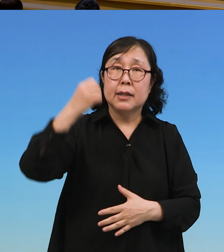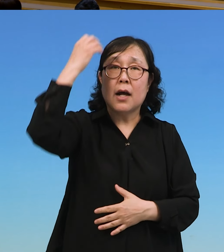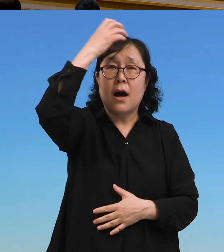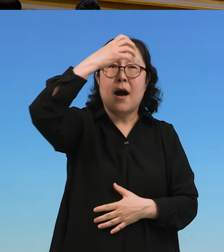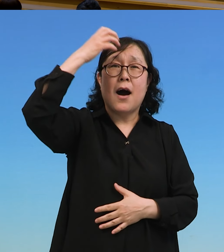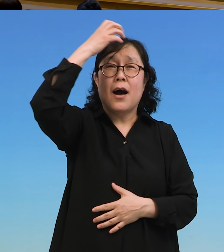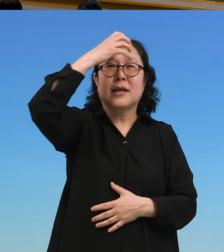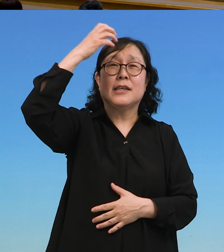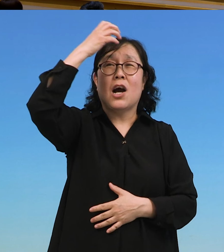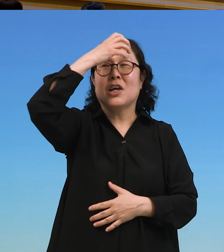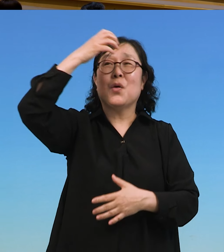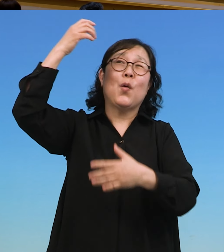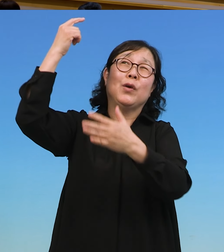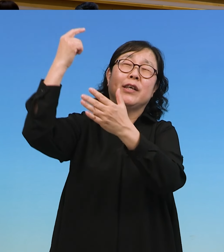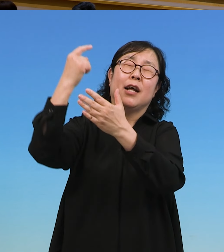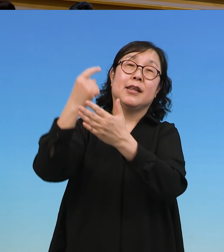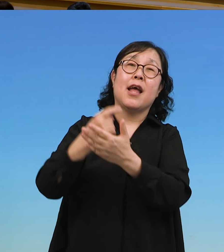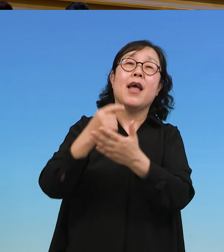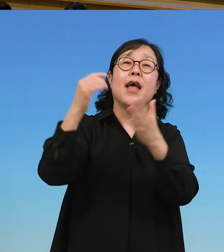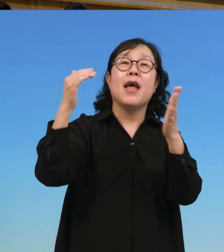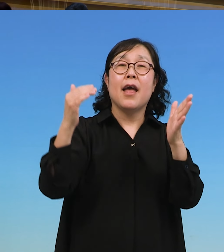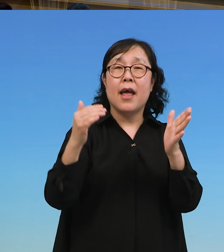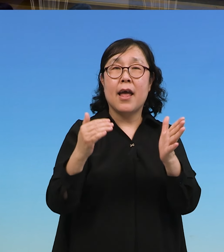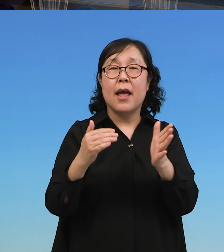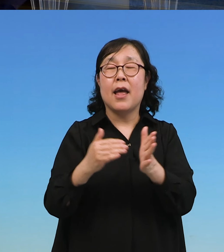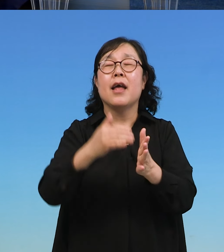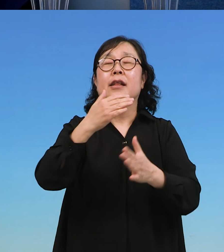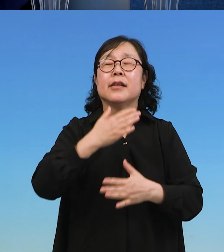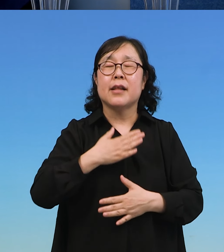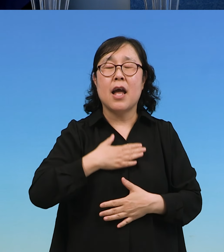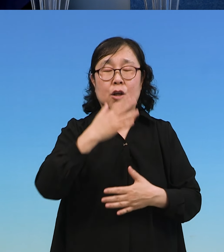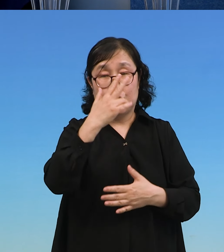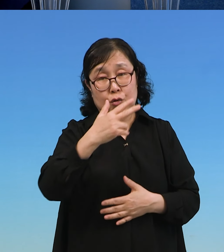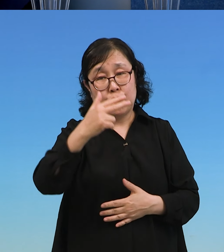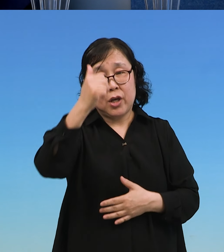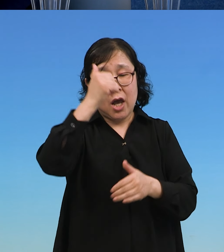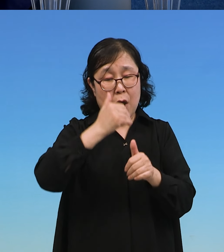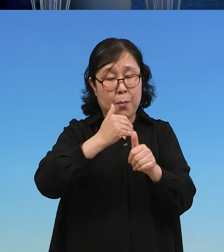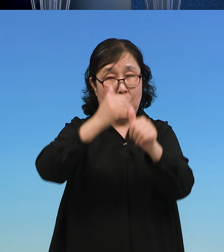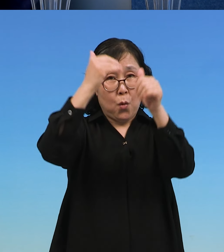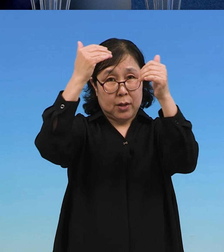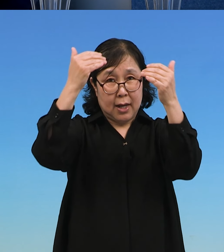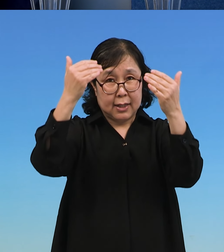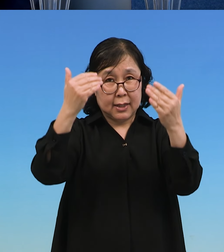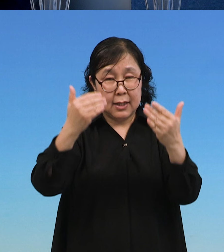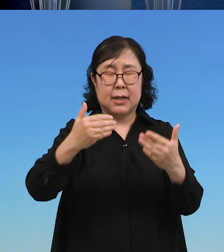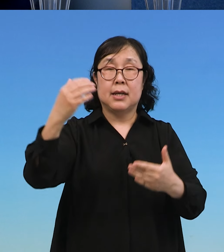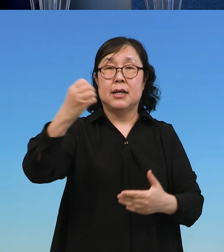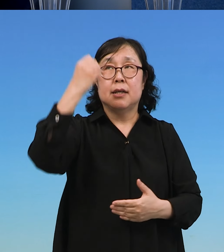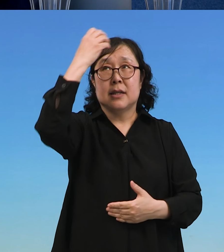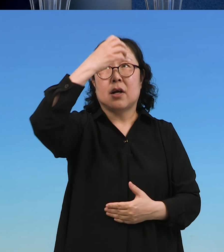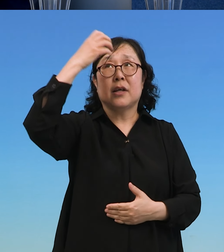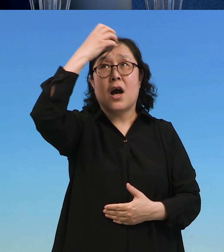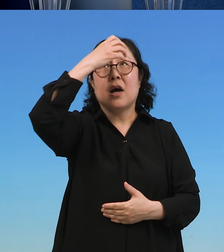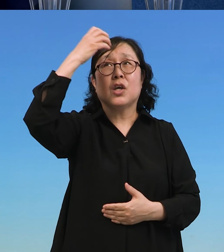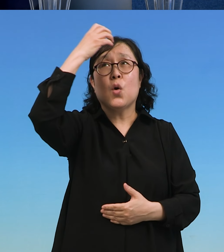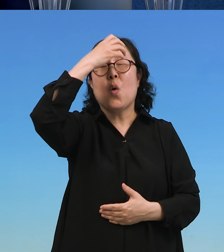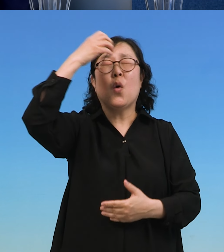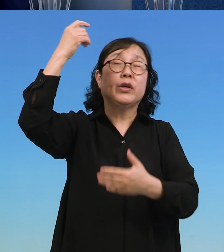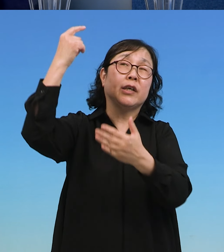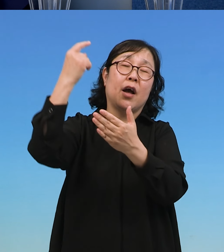성령이 오셨네. 내 주에 보내신 성령이 오셨네.